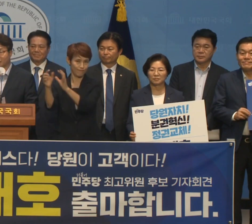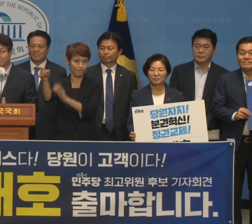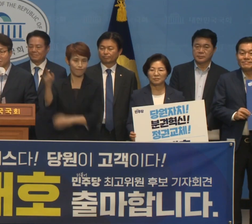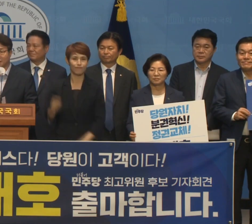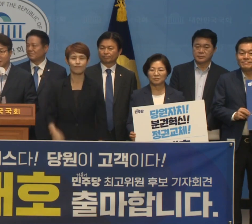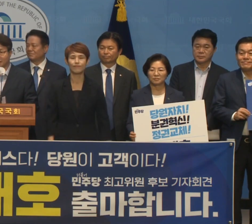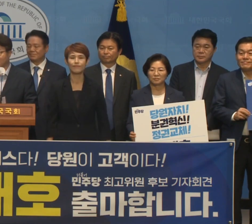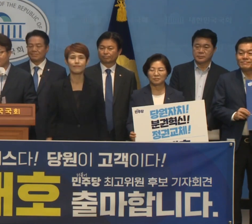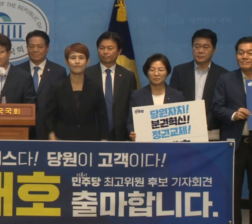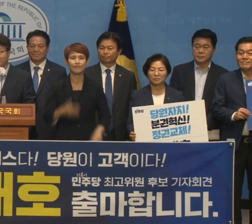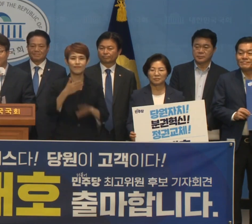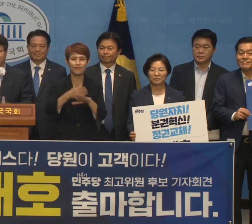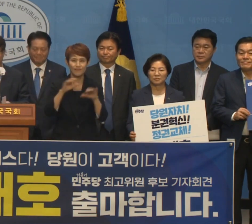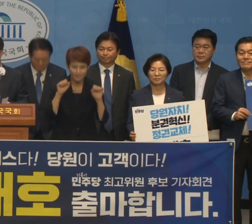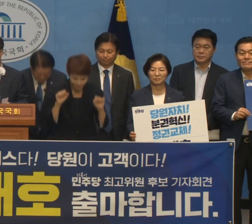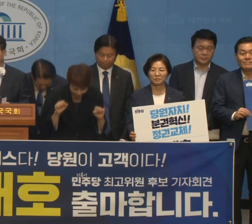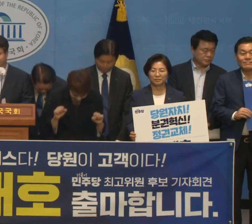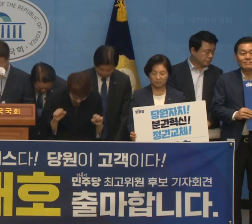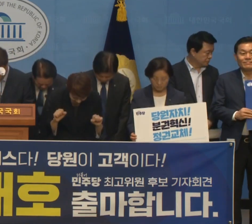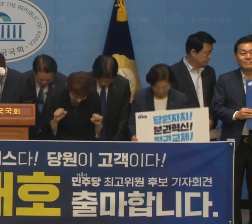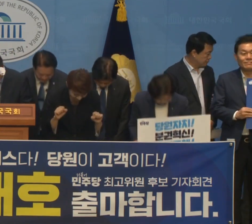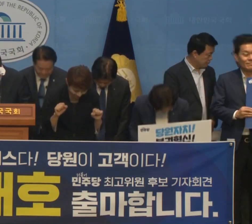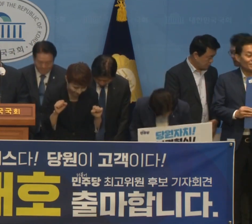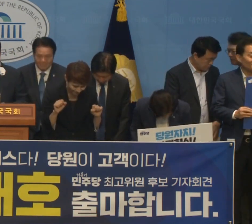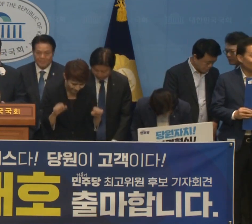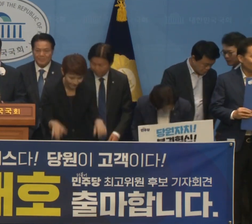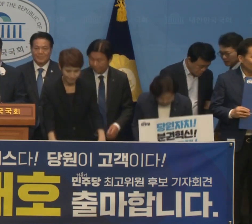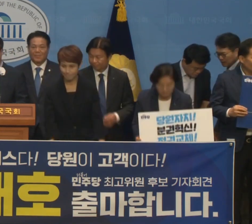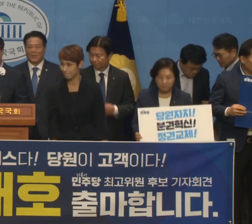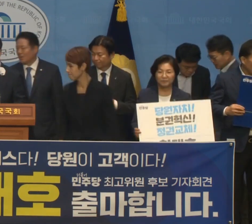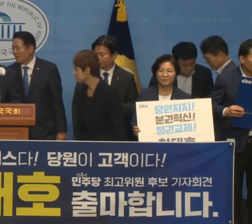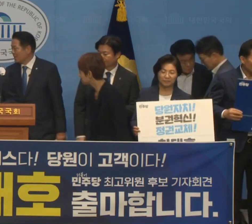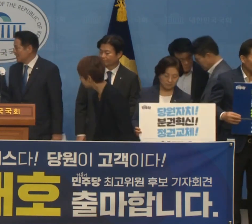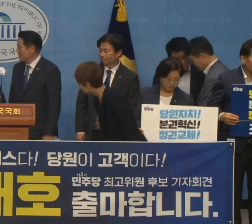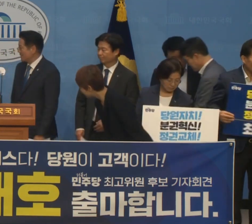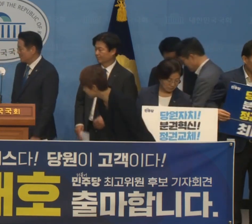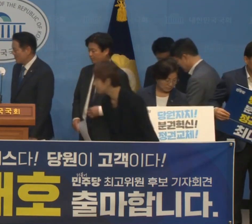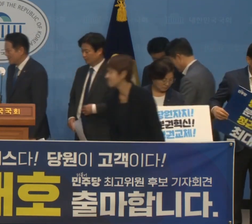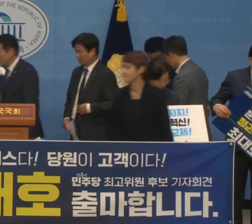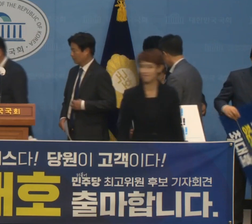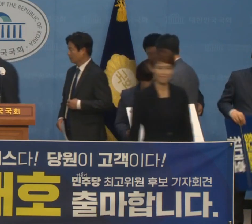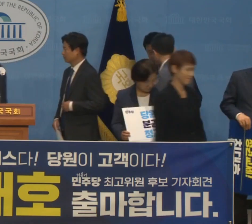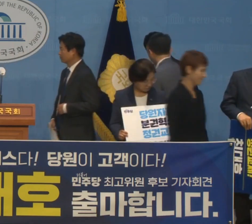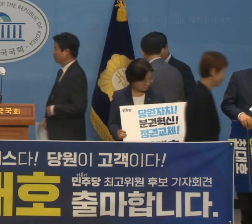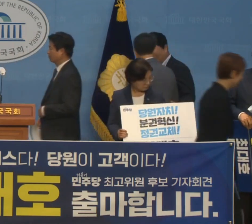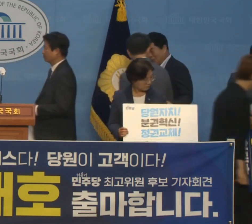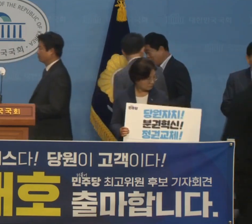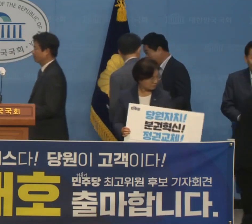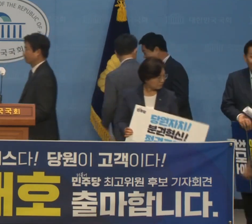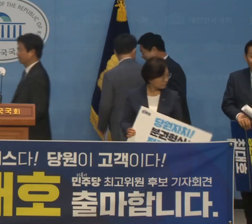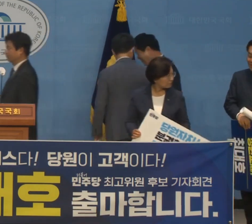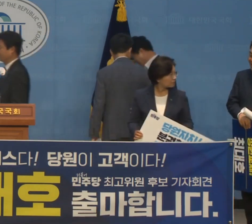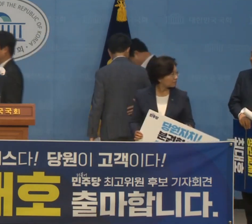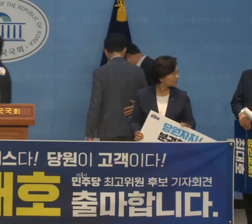하도록 하겠습니다. 감사합니다. 아이고 고맙습니다.